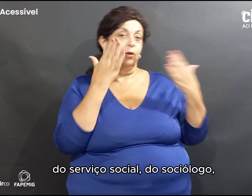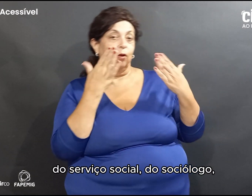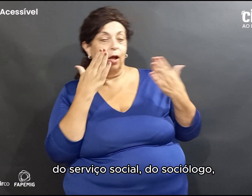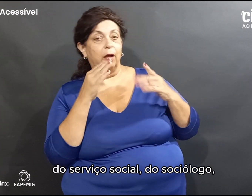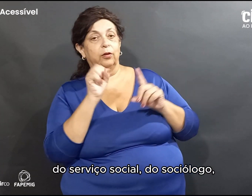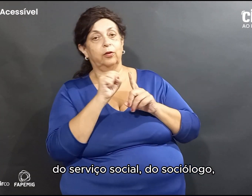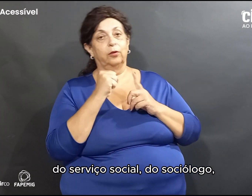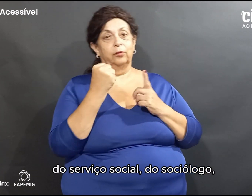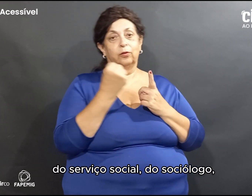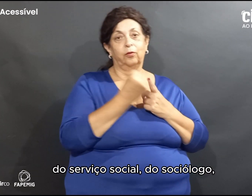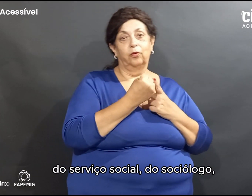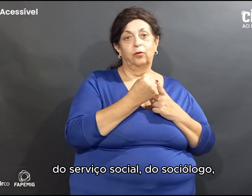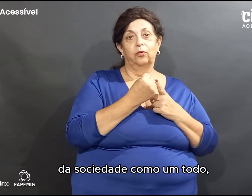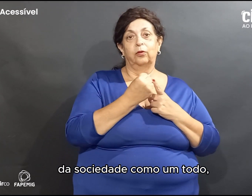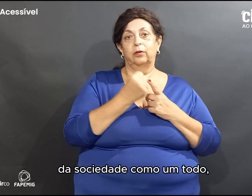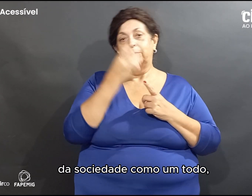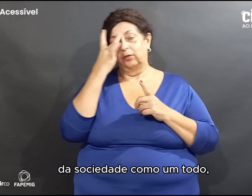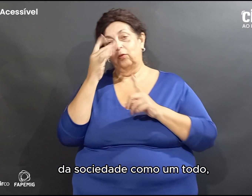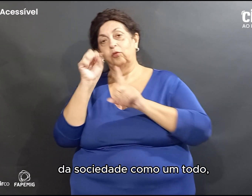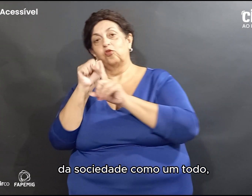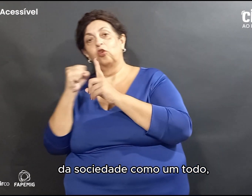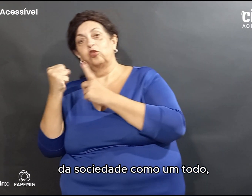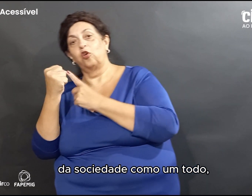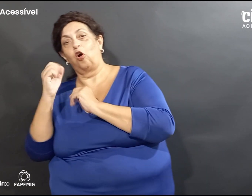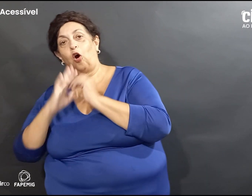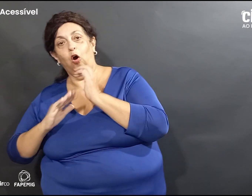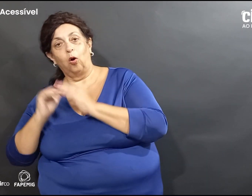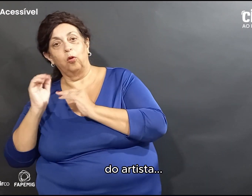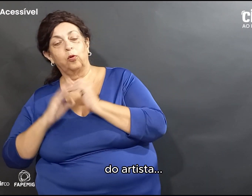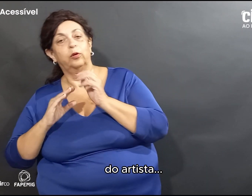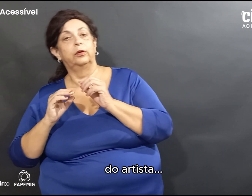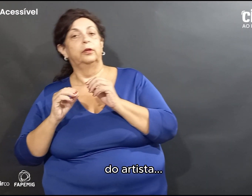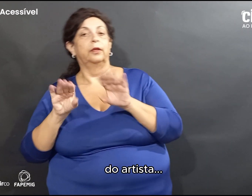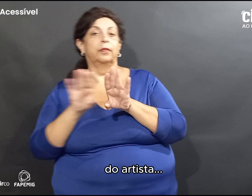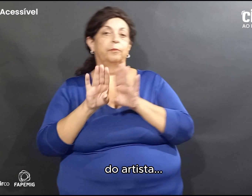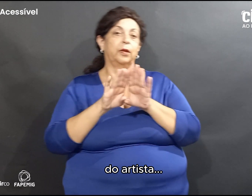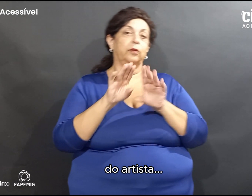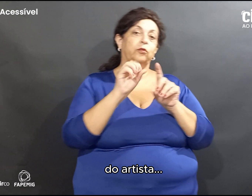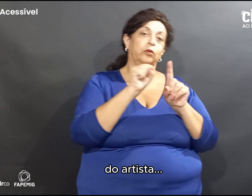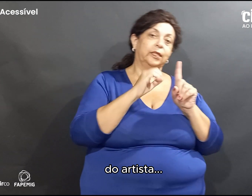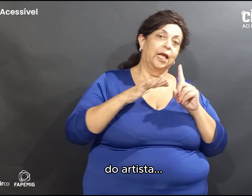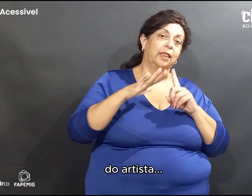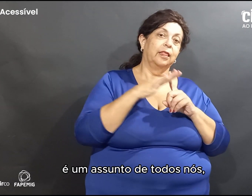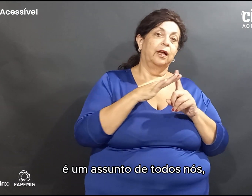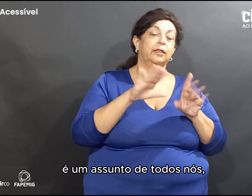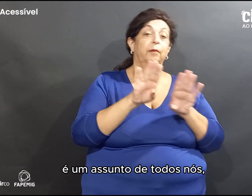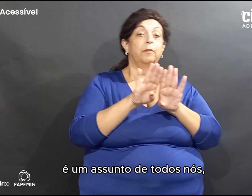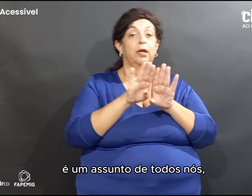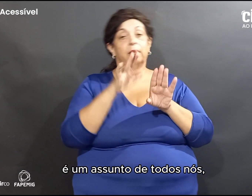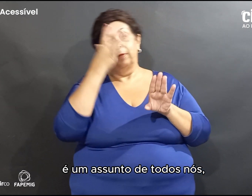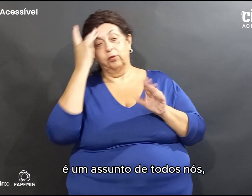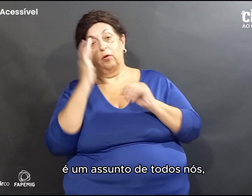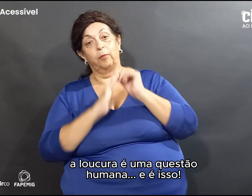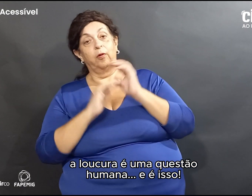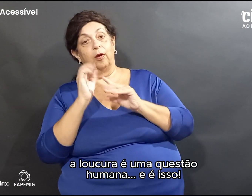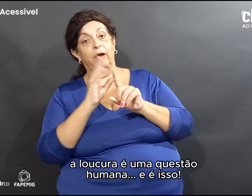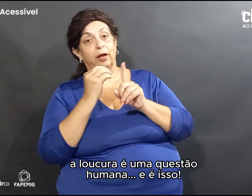social, do sociólogo, da sociedade como um todo, do artista, né? É um assunto de todos nós. A loucura é uma